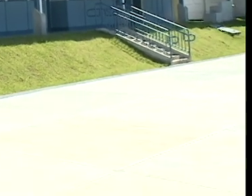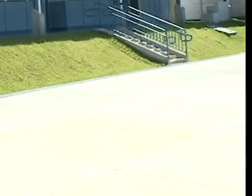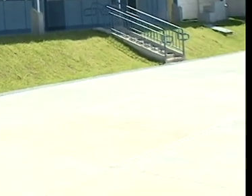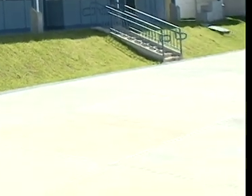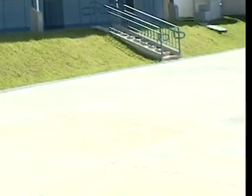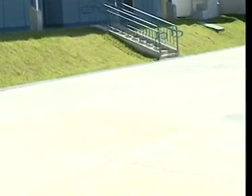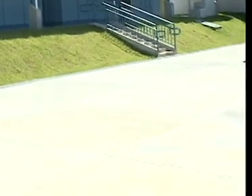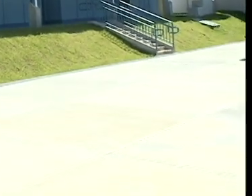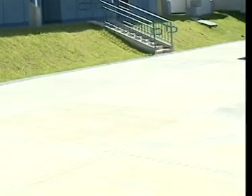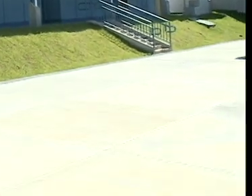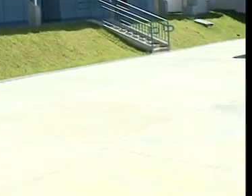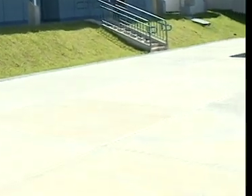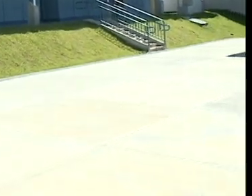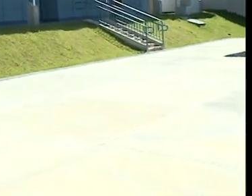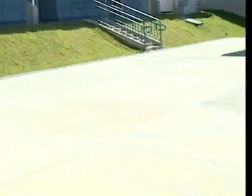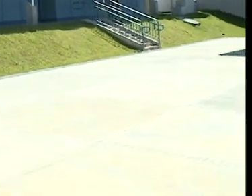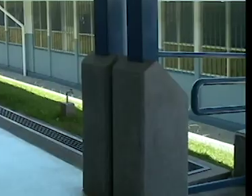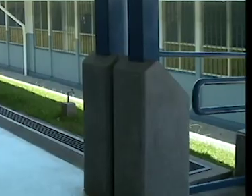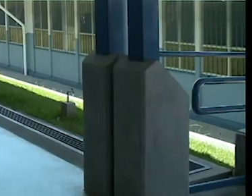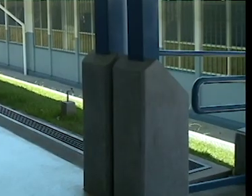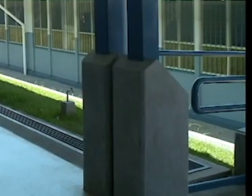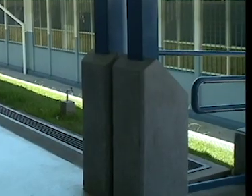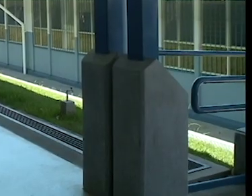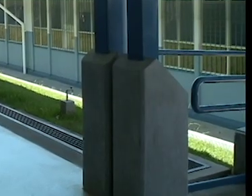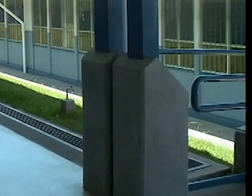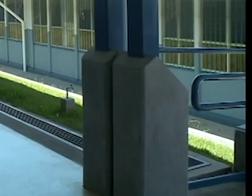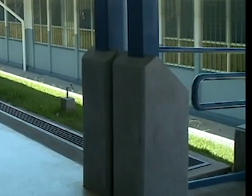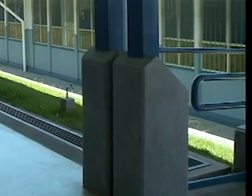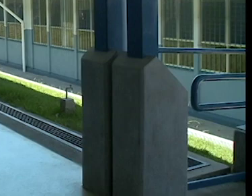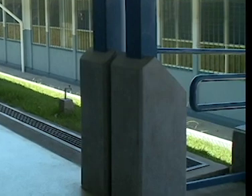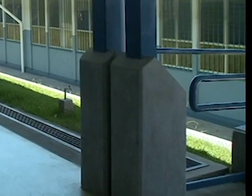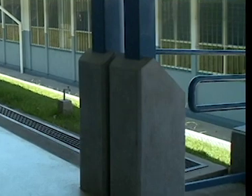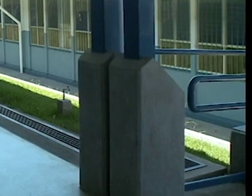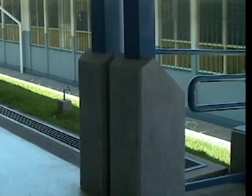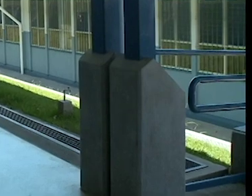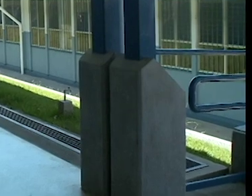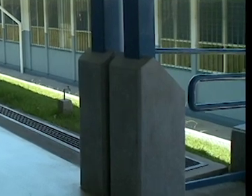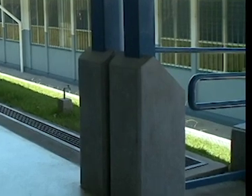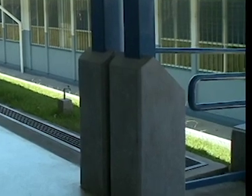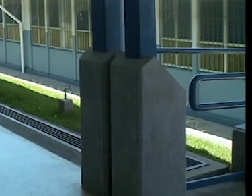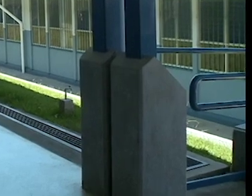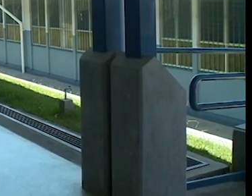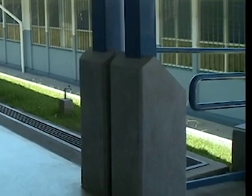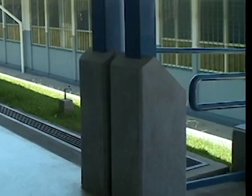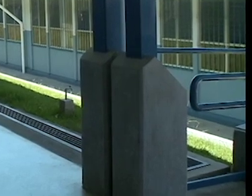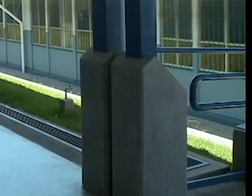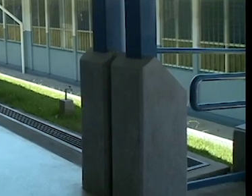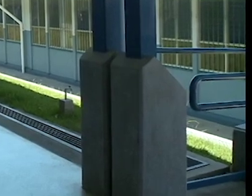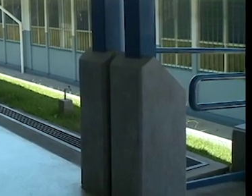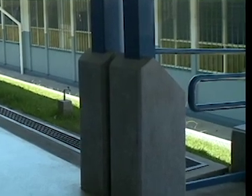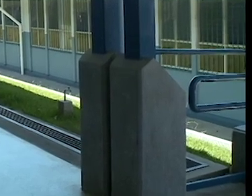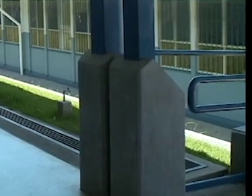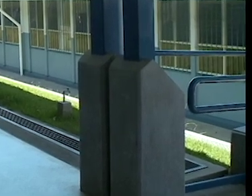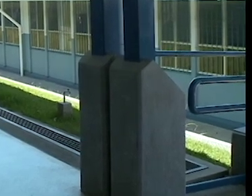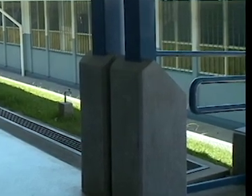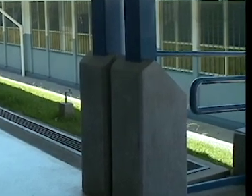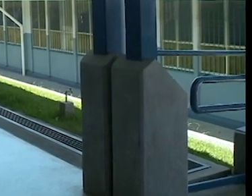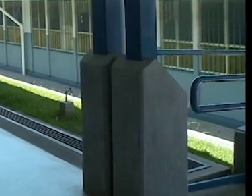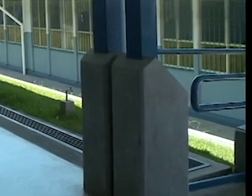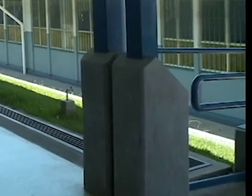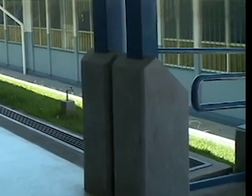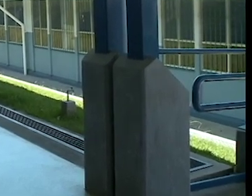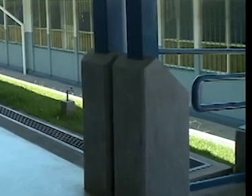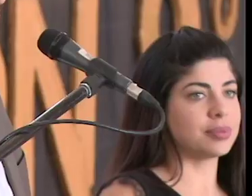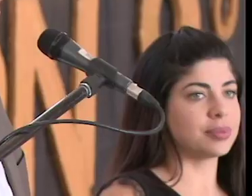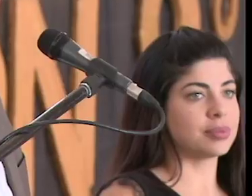aulas con capacidad de 28 estudiantes cada una, comedor, biblioteca y un gimnasio donde se inauguró con la graduación de 37 alumnos de